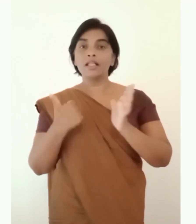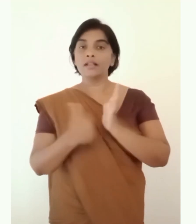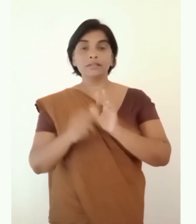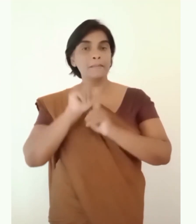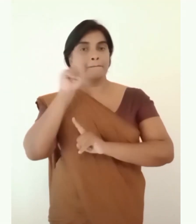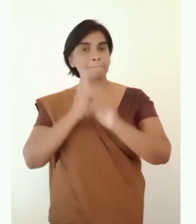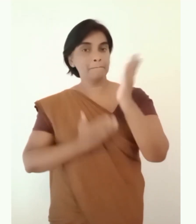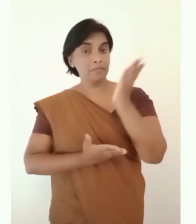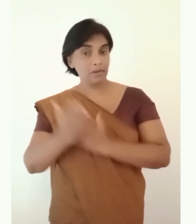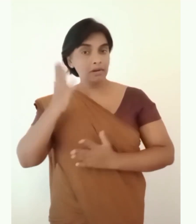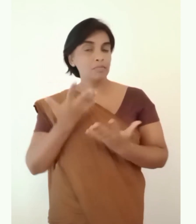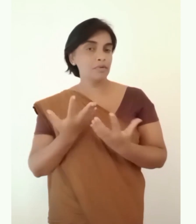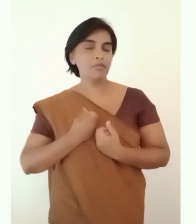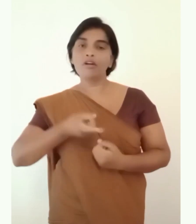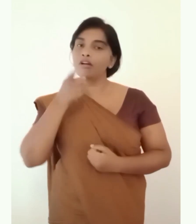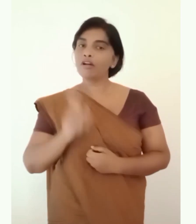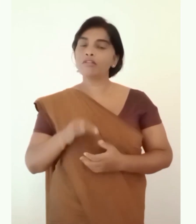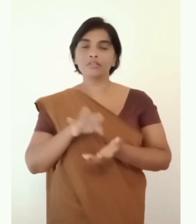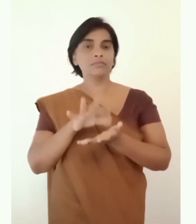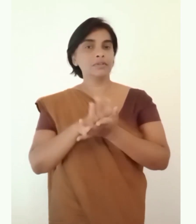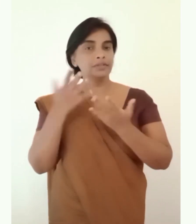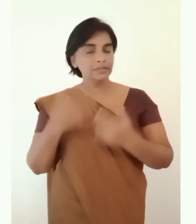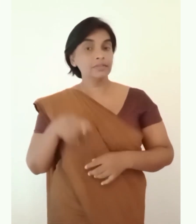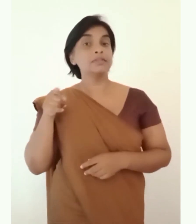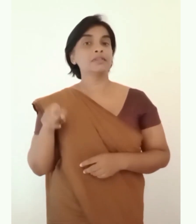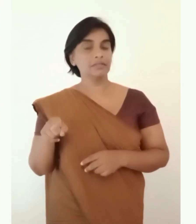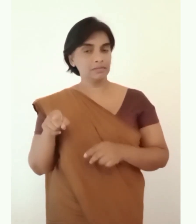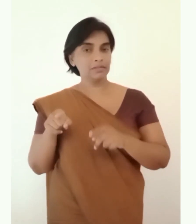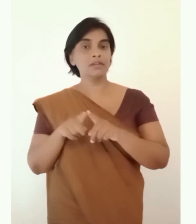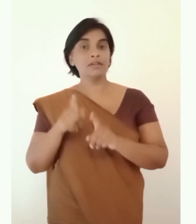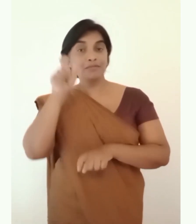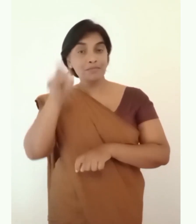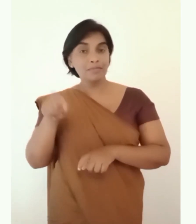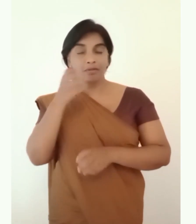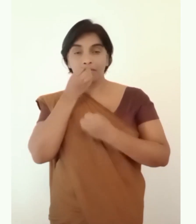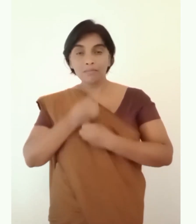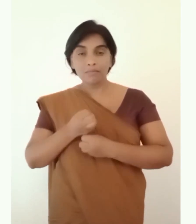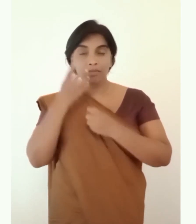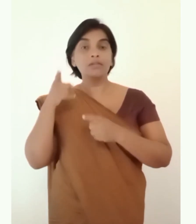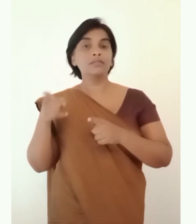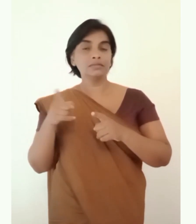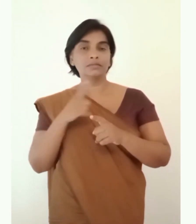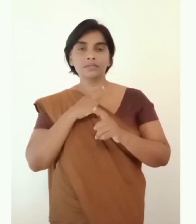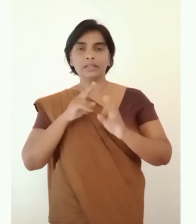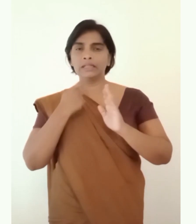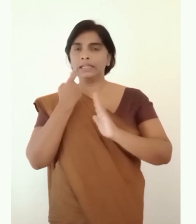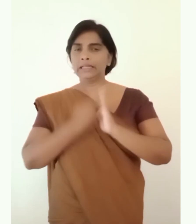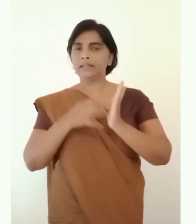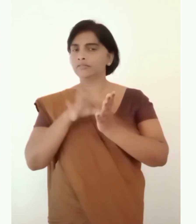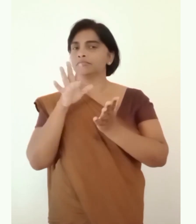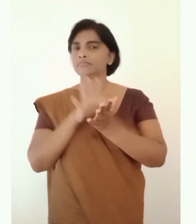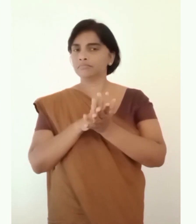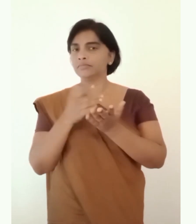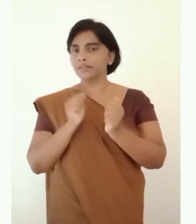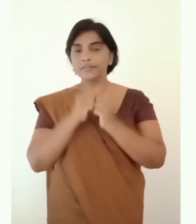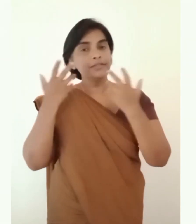ඉදිරිපත් කරන්නට අවශ්‍ය අනුමැතිය ඉල්ලලා තිබෙනවා. යටතේ ඒවා පුද්ගල නාශක බෝම්බ විනාශ කිරීමේ සම්මුතියක් සම්බන්ධ එකඟතාවයක් ලැබිලා